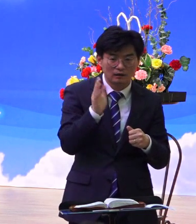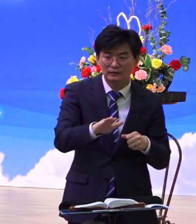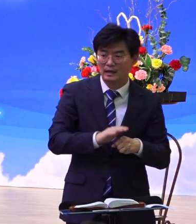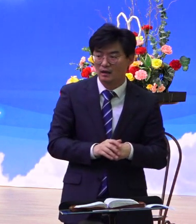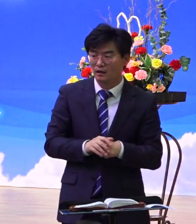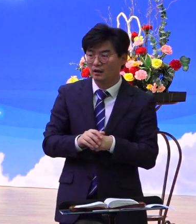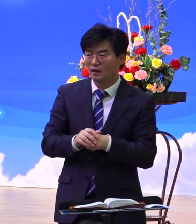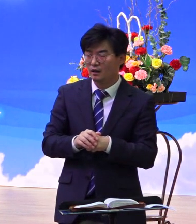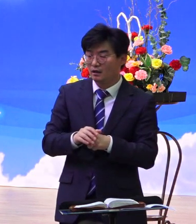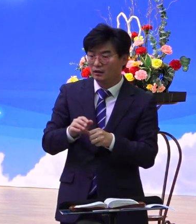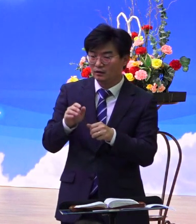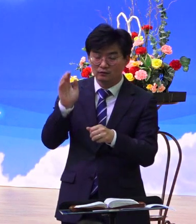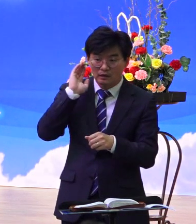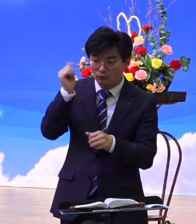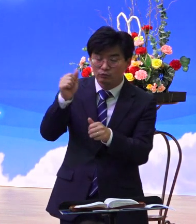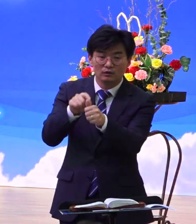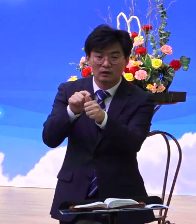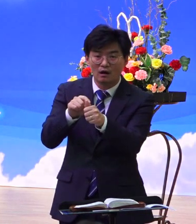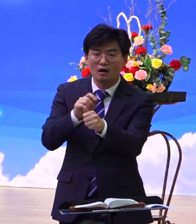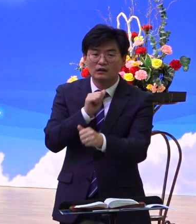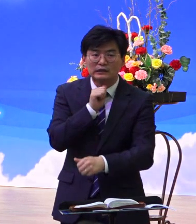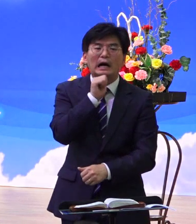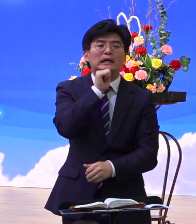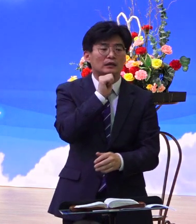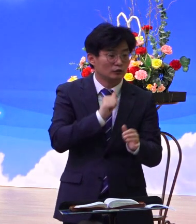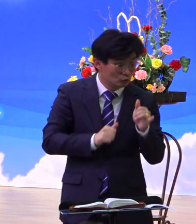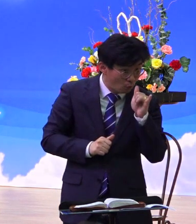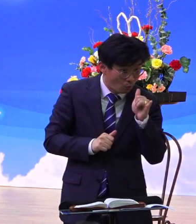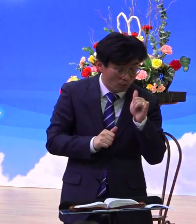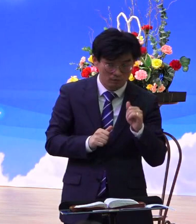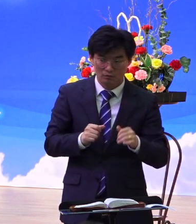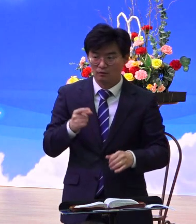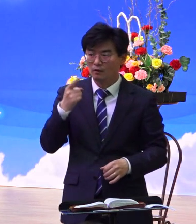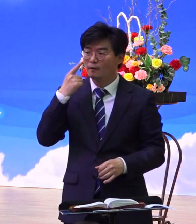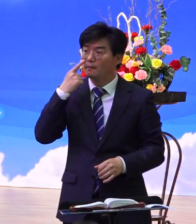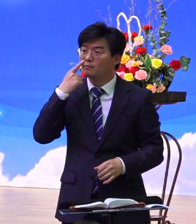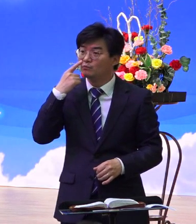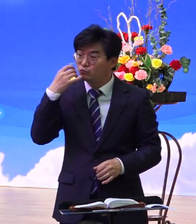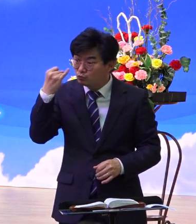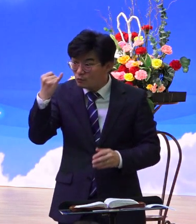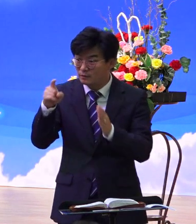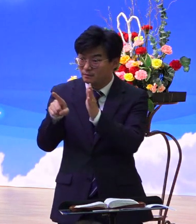가난과 훌륭한 신앙의 어머니만 남기셨다.